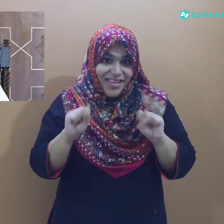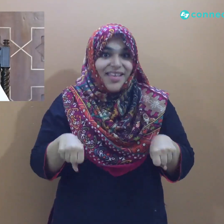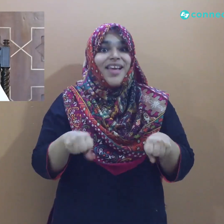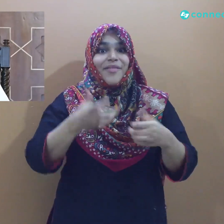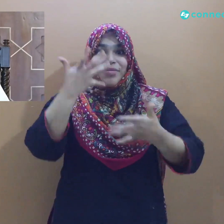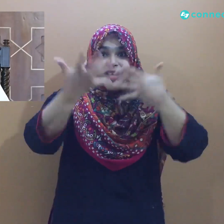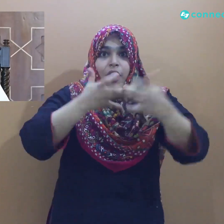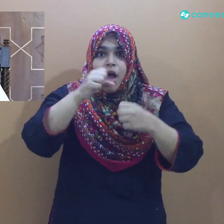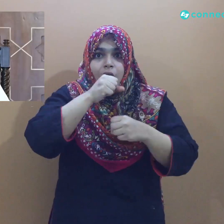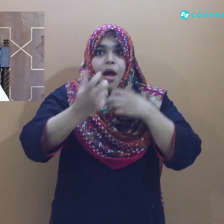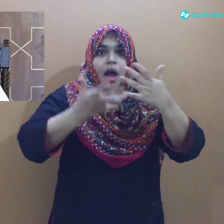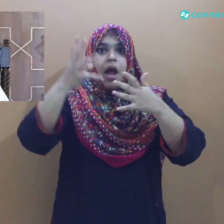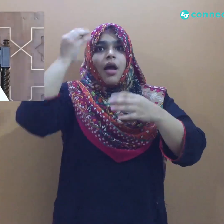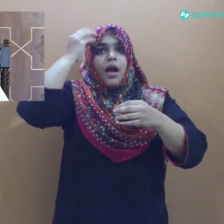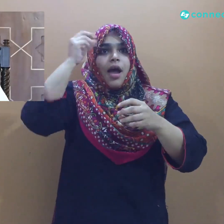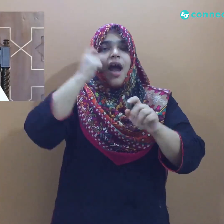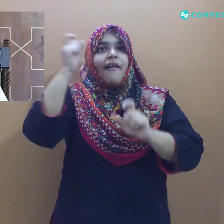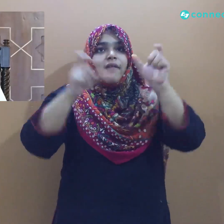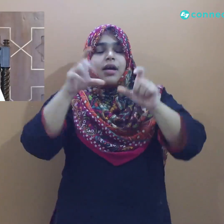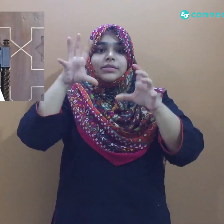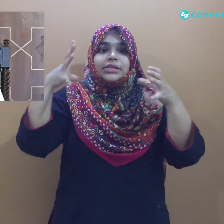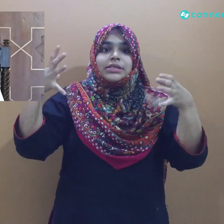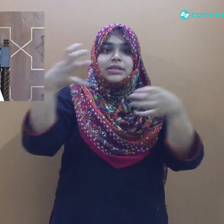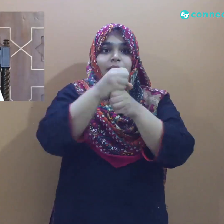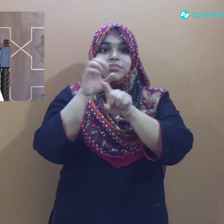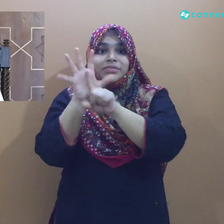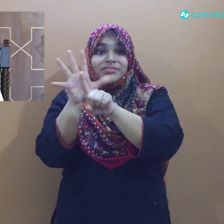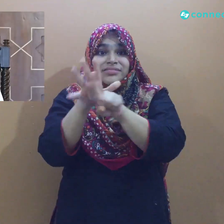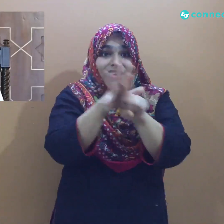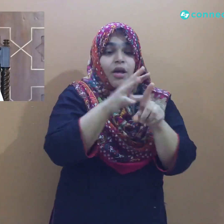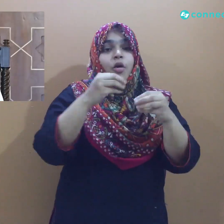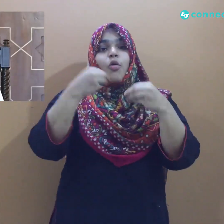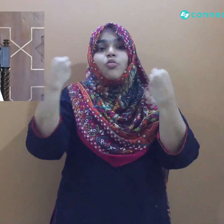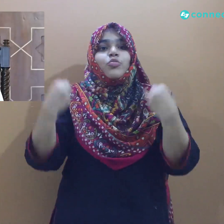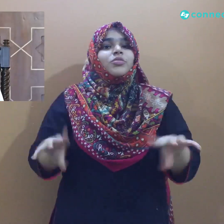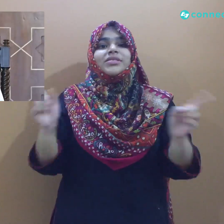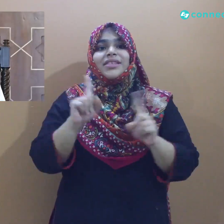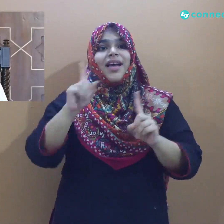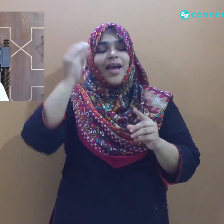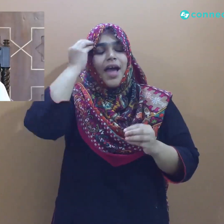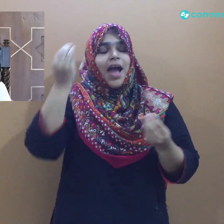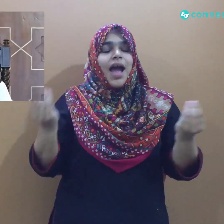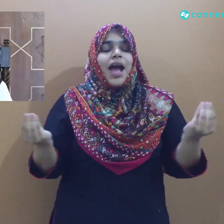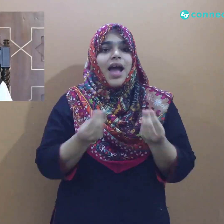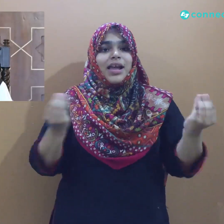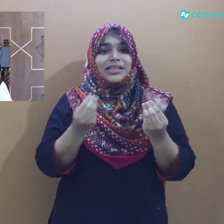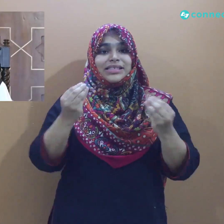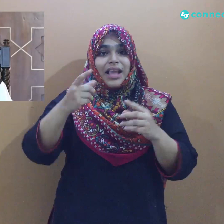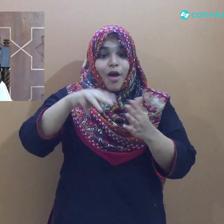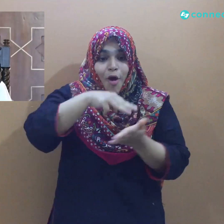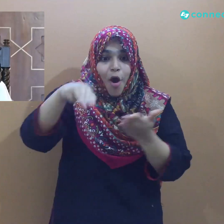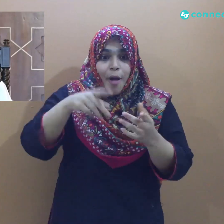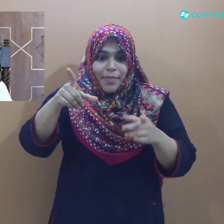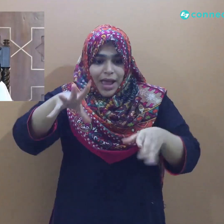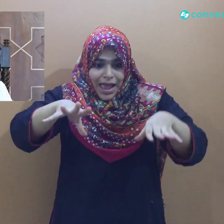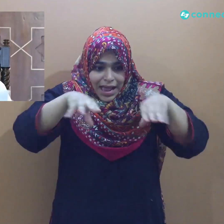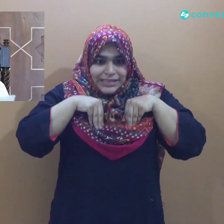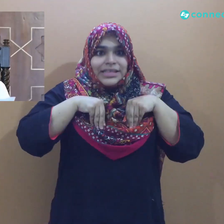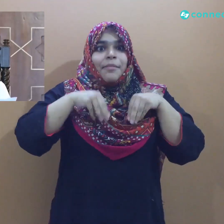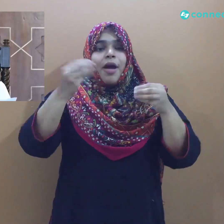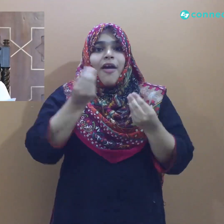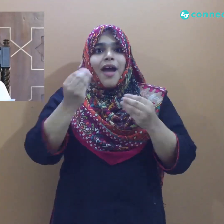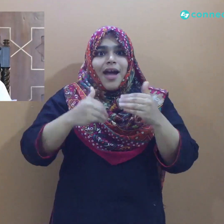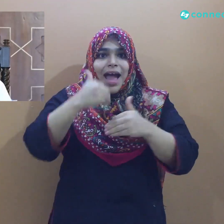جائے تاکہ ہر فرد تک یہ بات پہنچ جائے کہ کس طرح سے احتیاط کی جائے اور قوم اس ڈسپلن کا اظہار